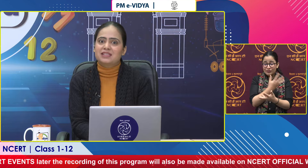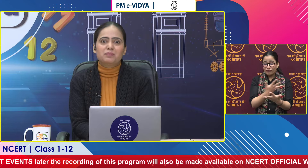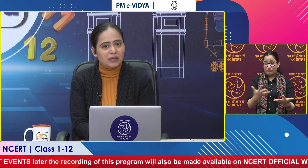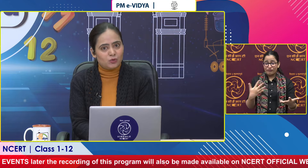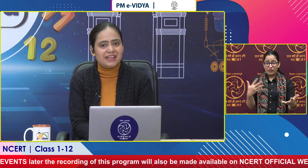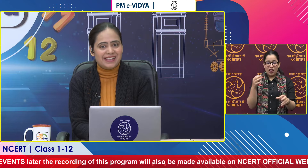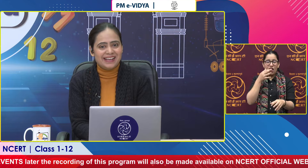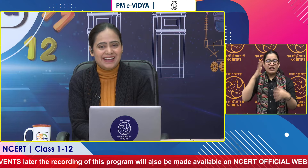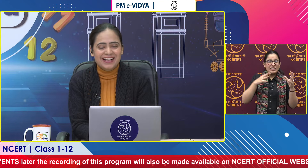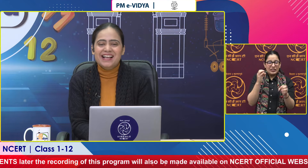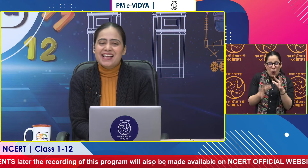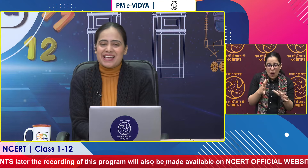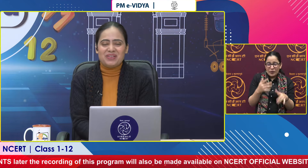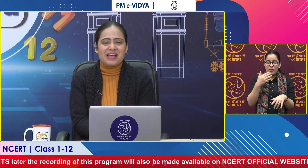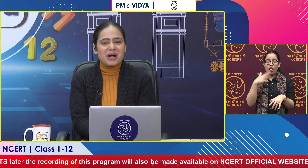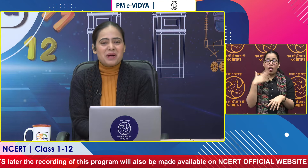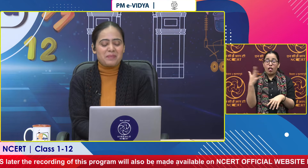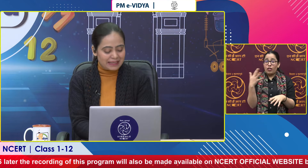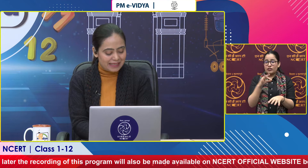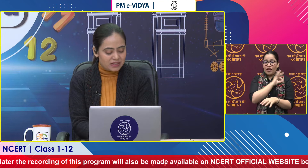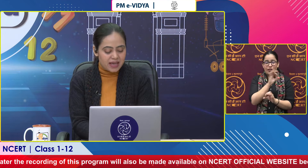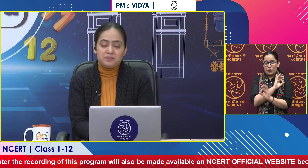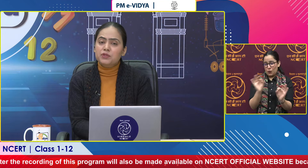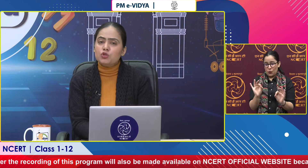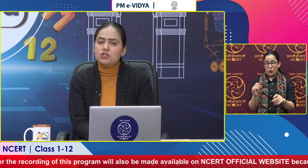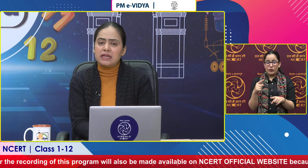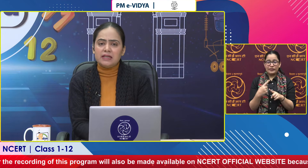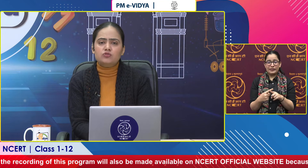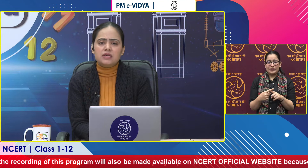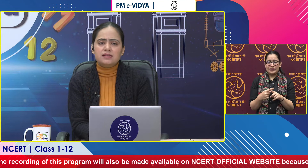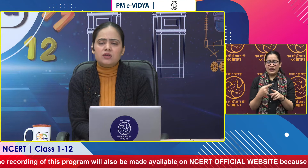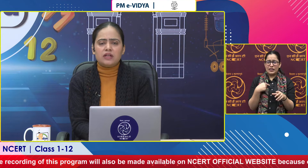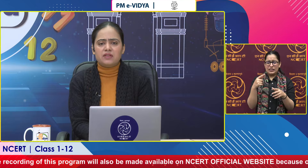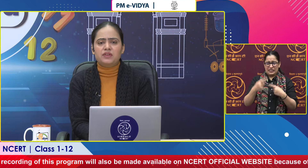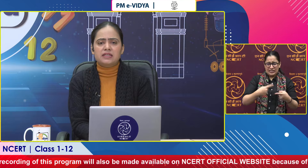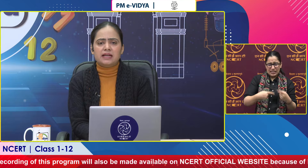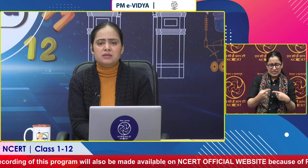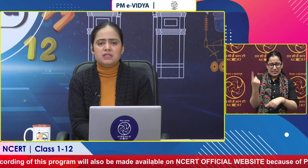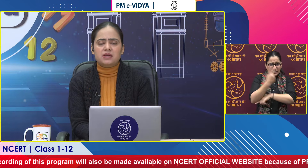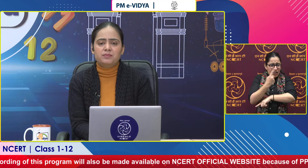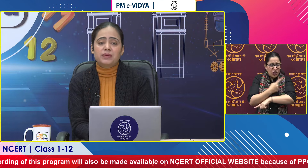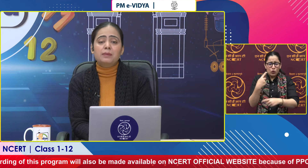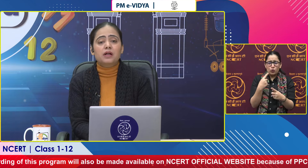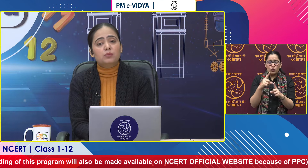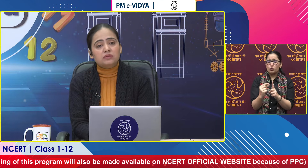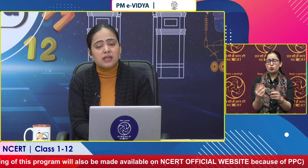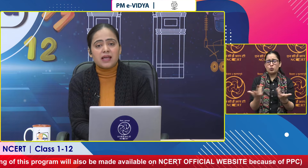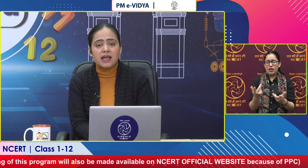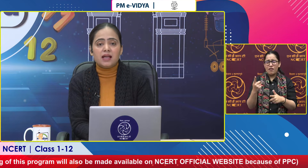स्पाइसी बिल्कुल नहीं। एनीवे, अब हम बात करते हैं कुछ डेली रूटीन्स के और एवरीडे आइटम्स की। भाई आप कब उठते हैं,